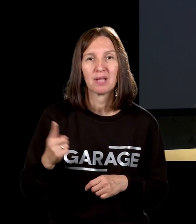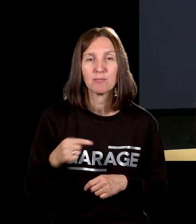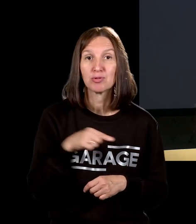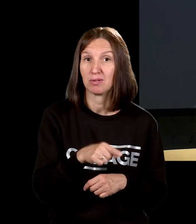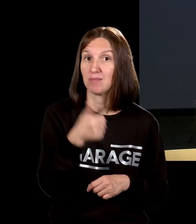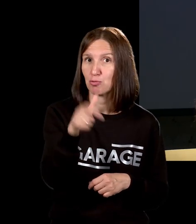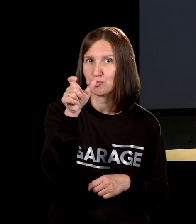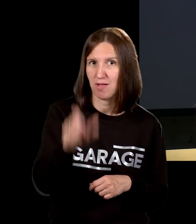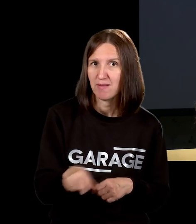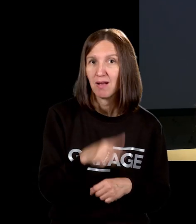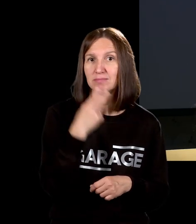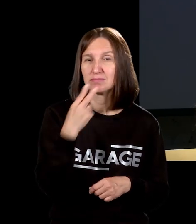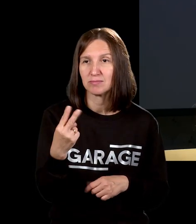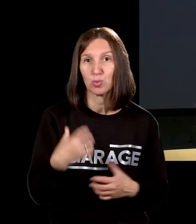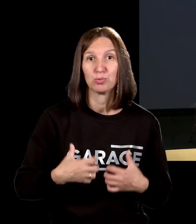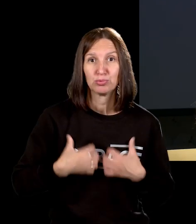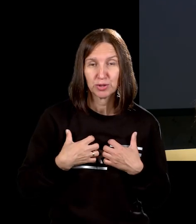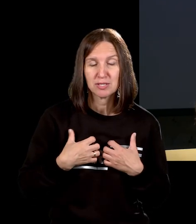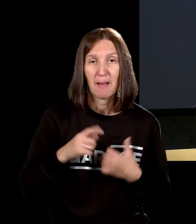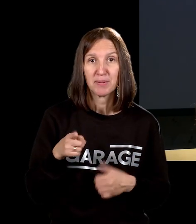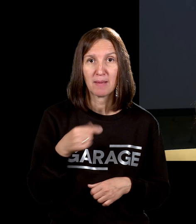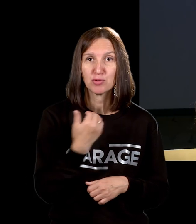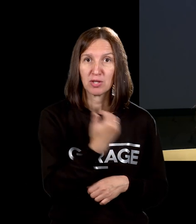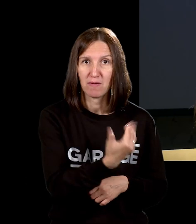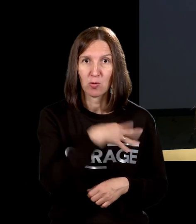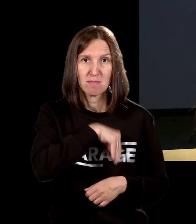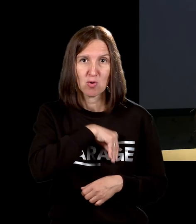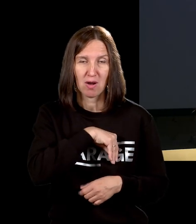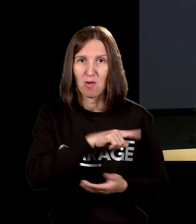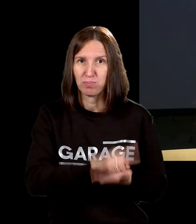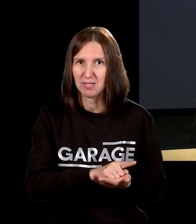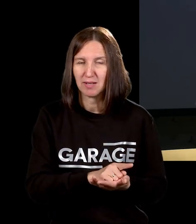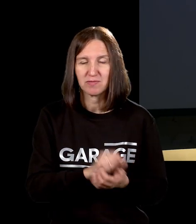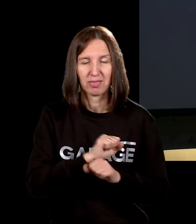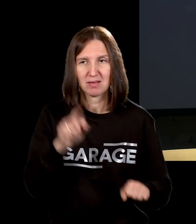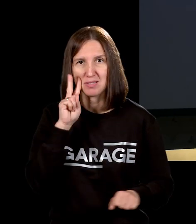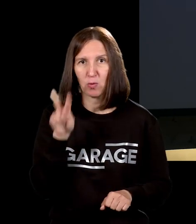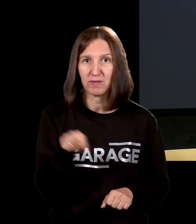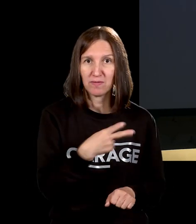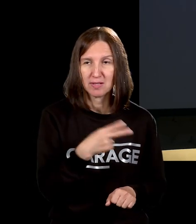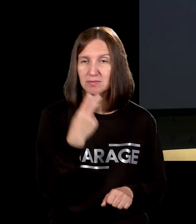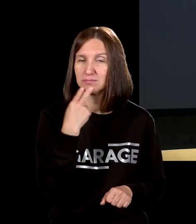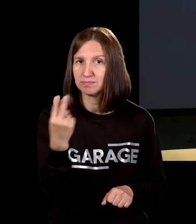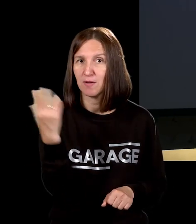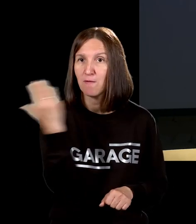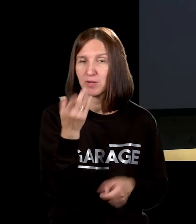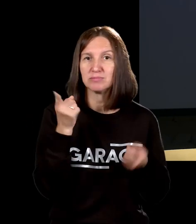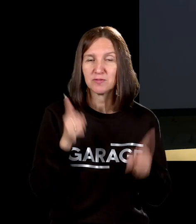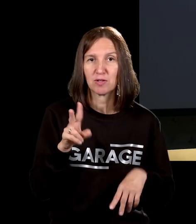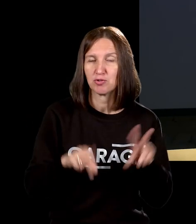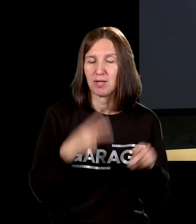моральное обязательство не отводить глаз перед этим фильмом, который действительно считают невыносимым. Но с другой стороны, это фильм, у которого, насколько